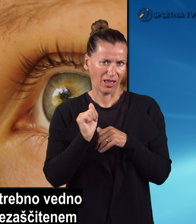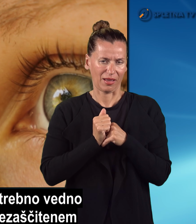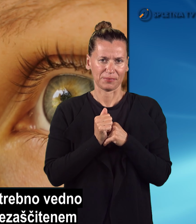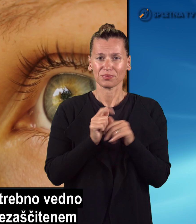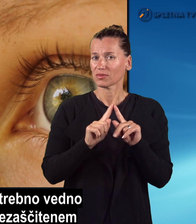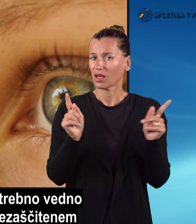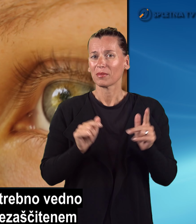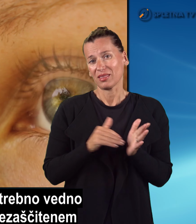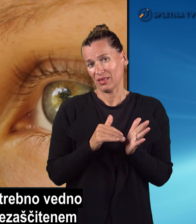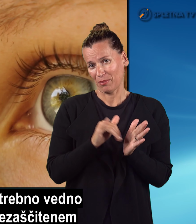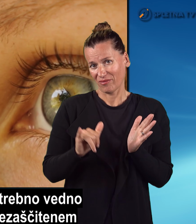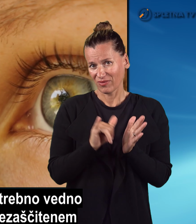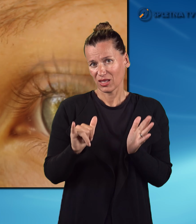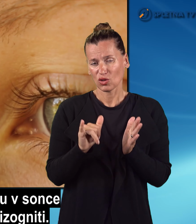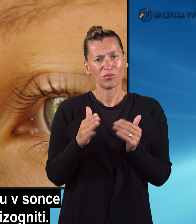pri vsaki